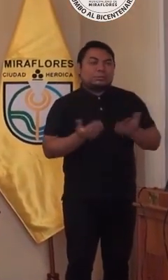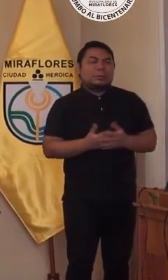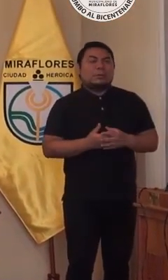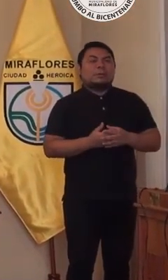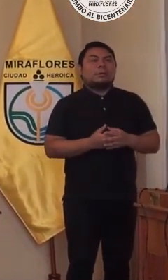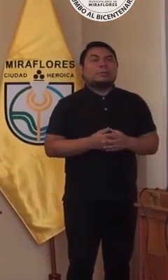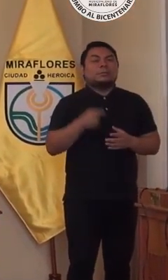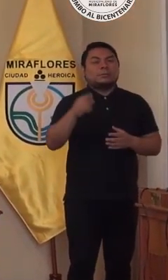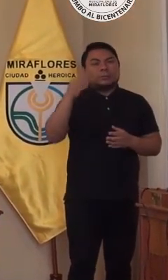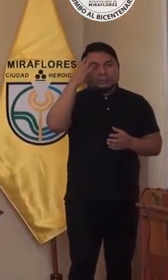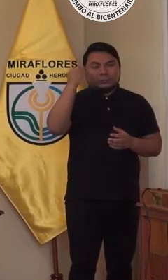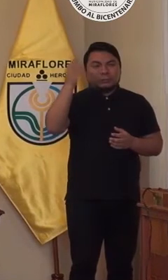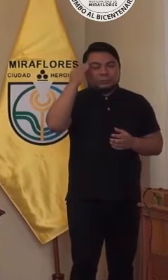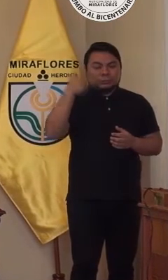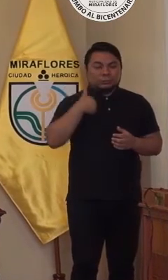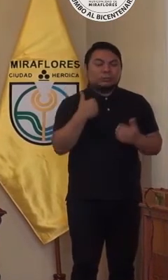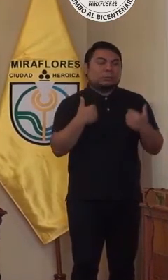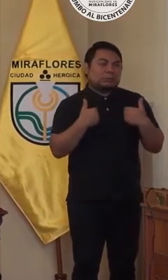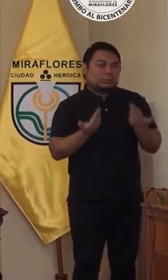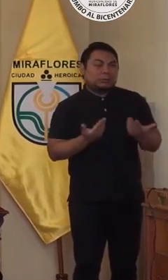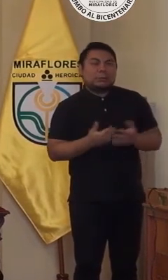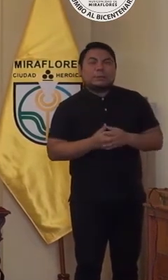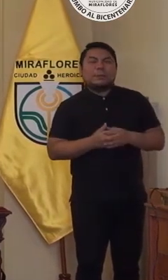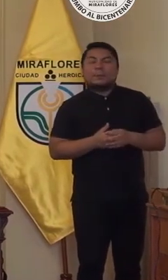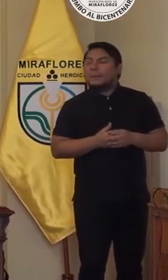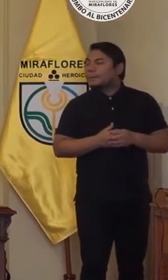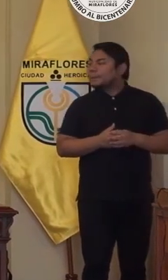o sea, con la experiencia que yo tengo,